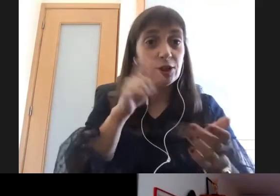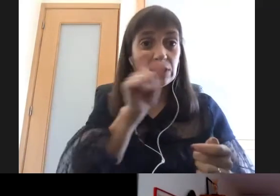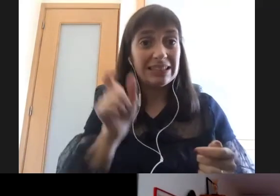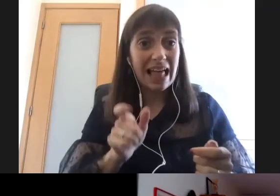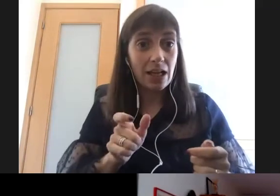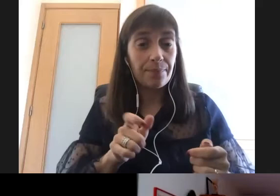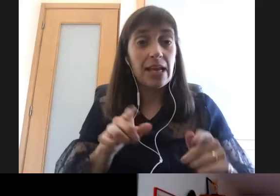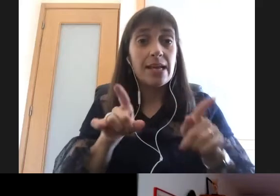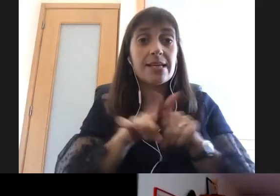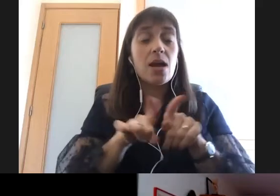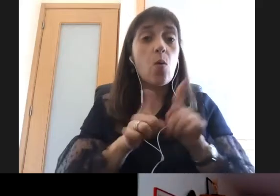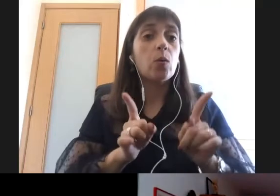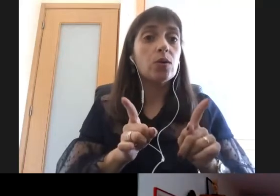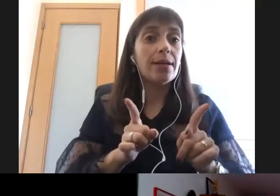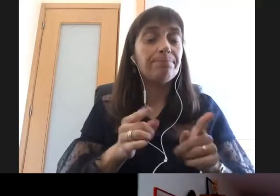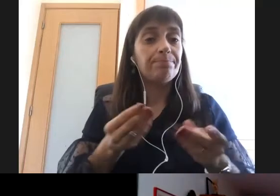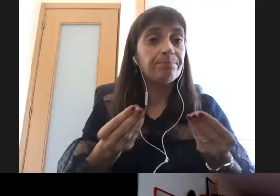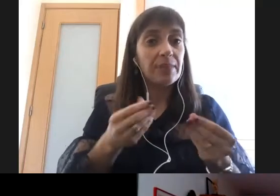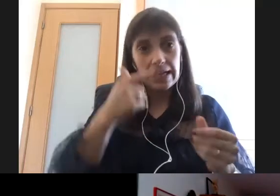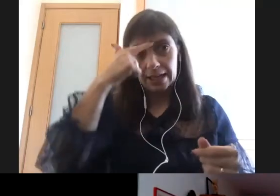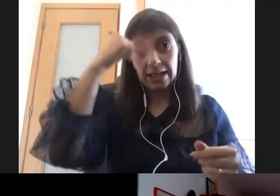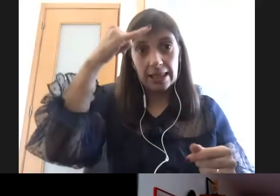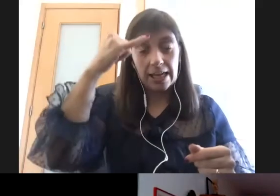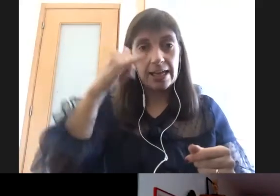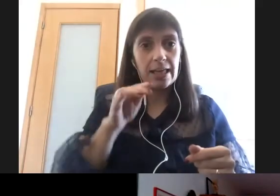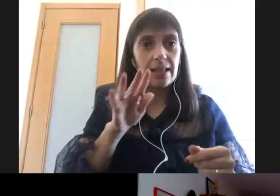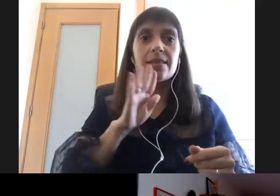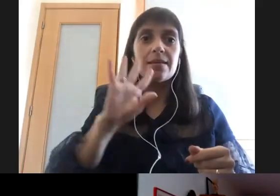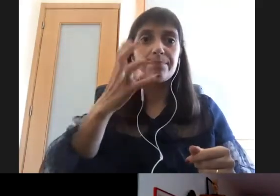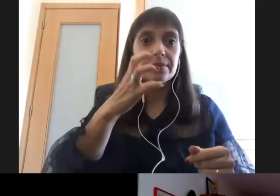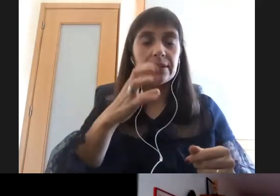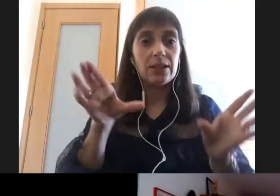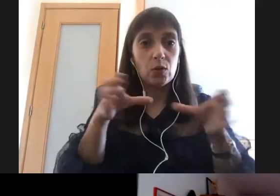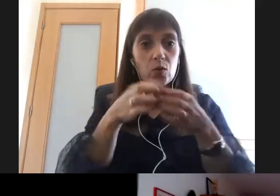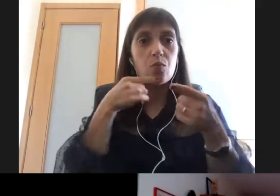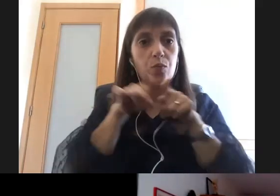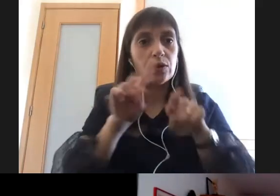que é aquela coisa em que a ideia de nação e de partido se fundem.